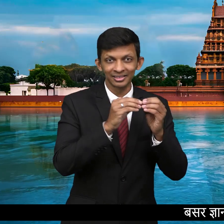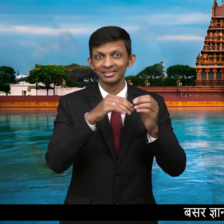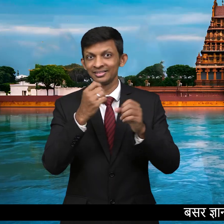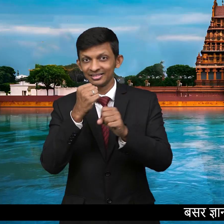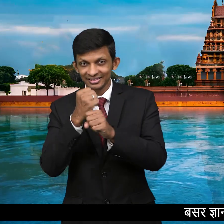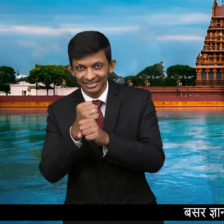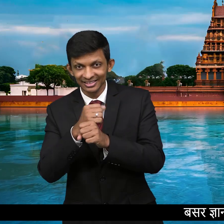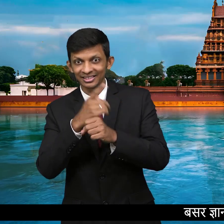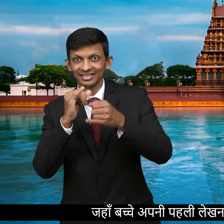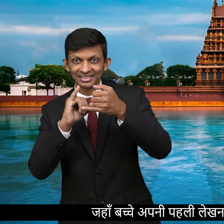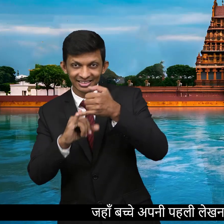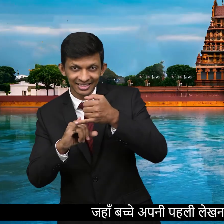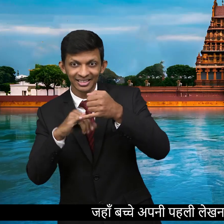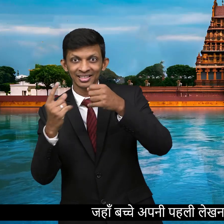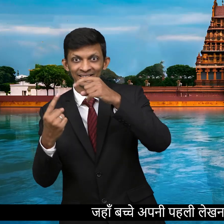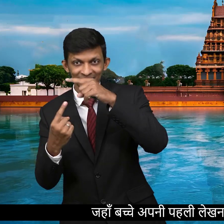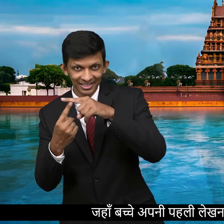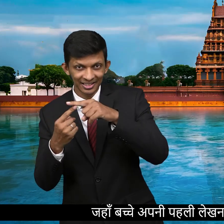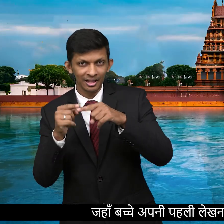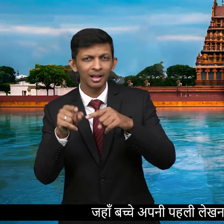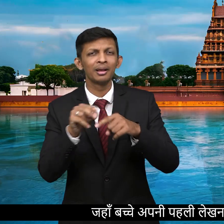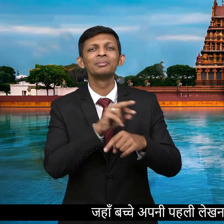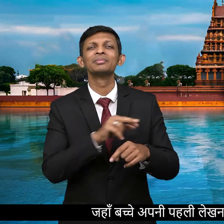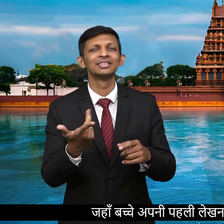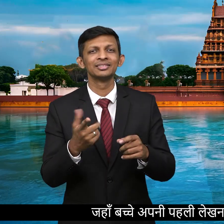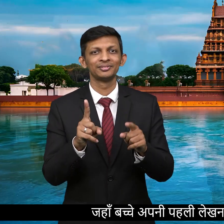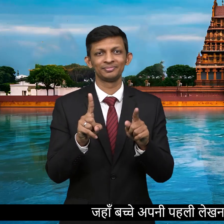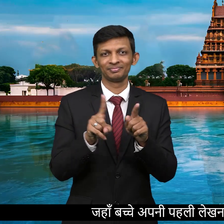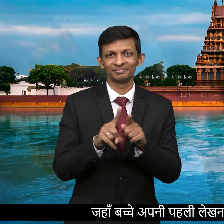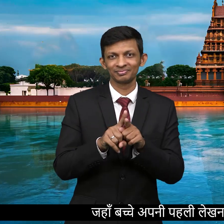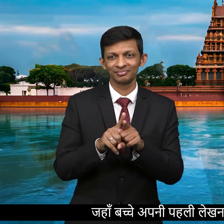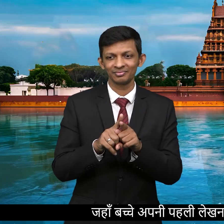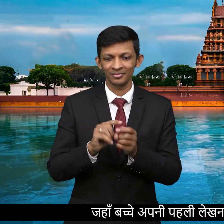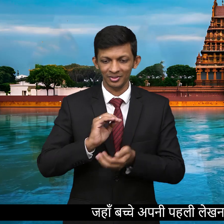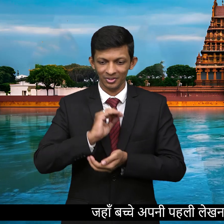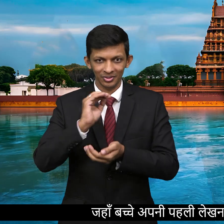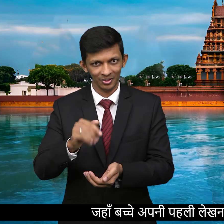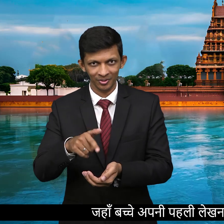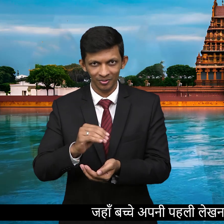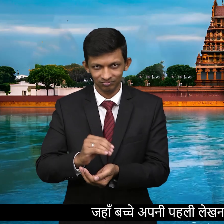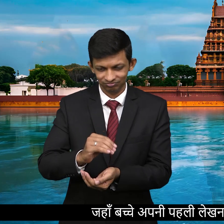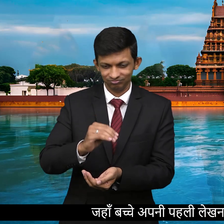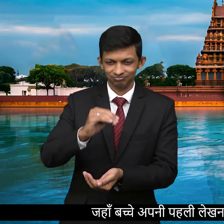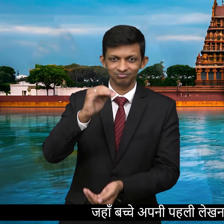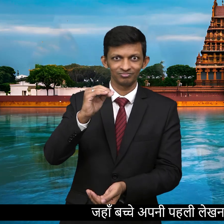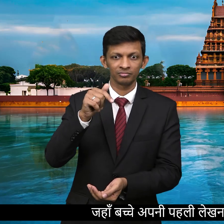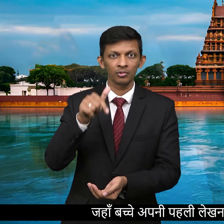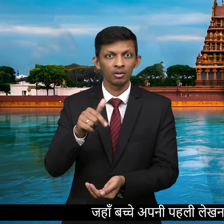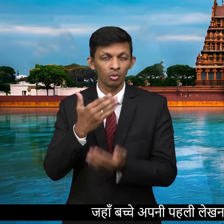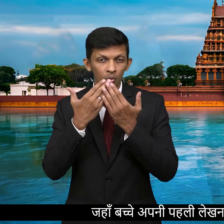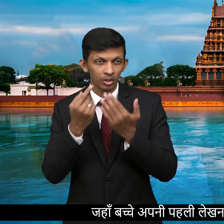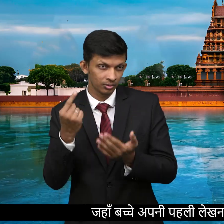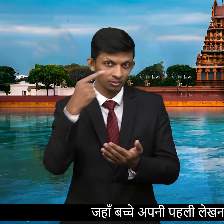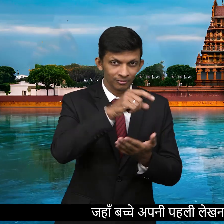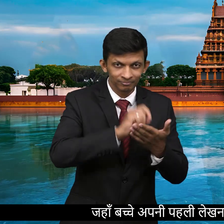बसरज्ञान सरस्वती मंदिर, जहां बच्चे अपनी पहली लेखन समारोह अक्षराभ्यास के लिए आते हैं।